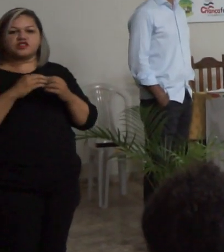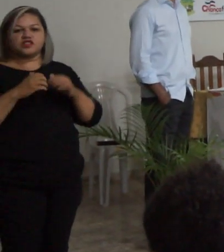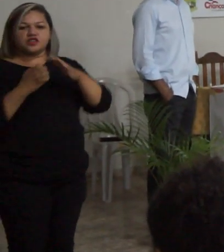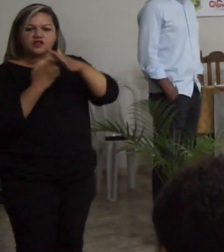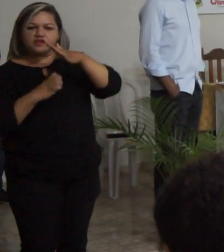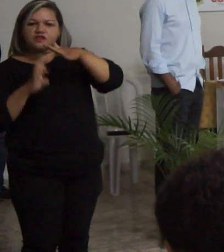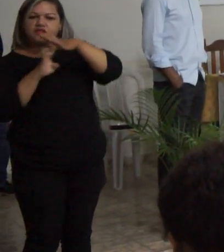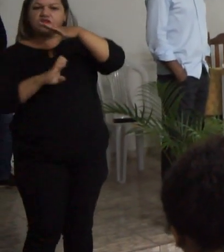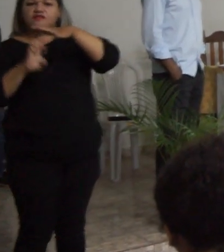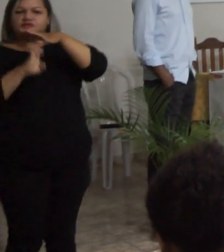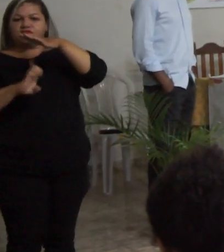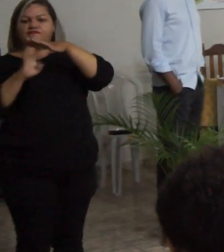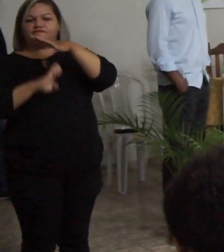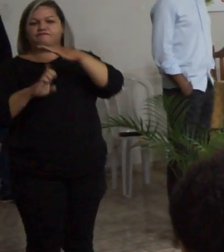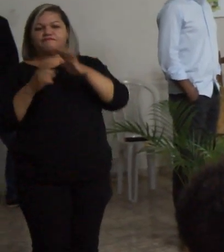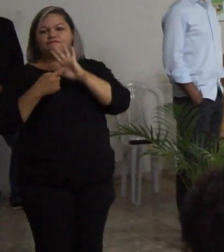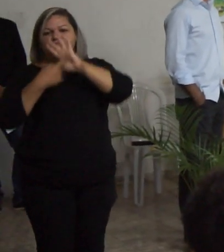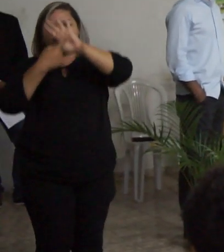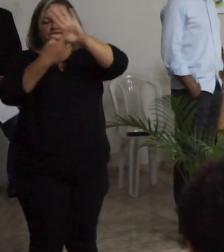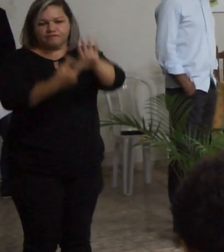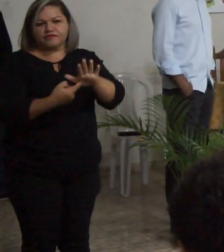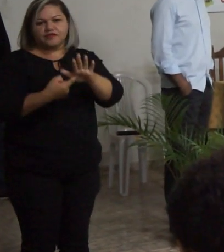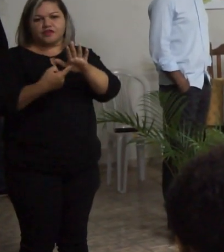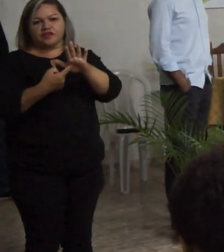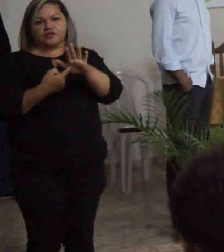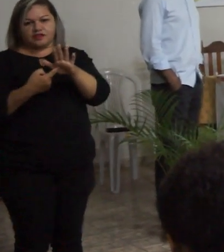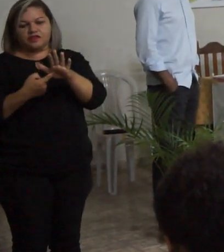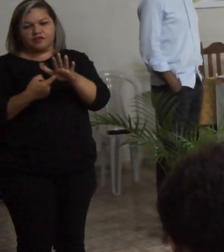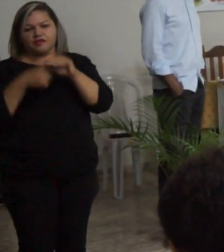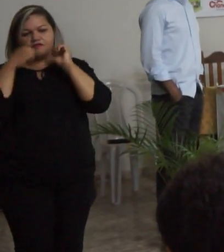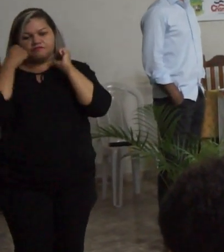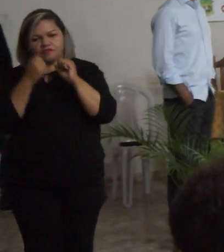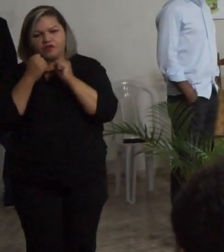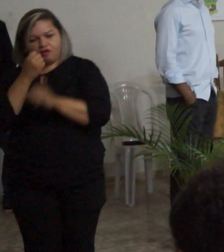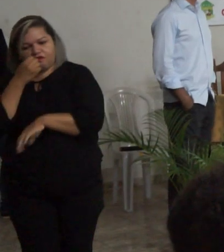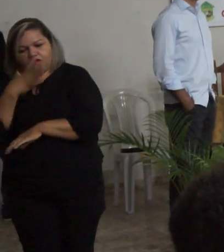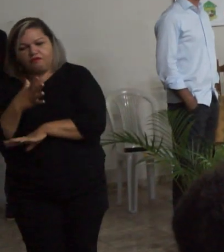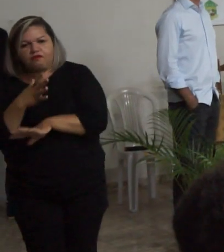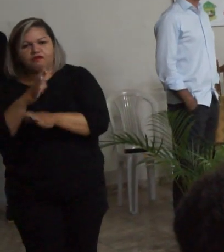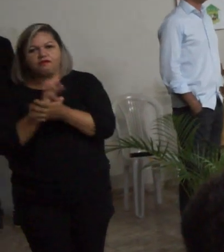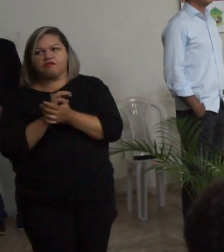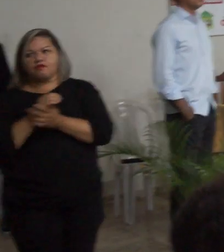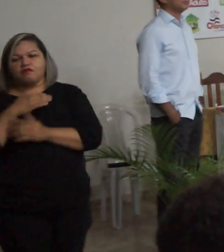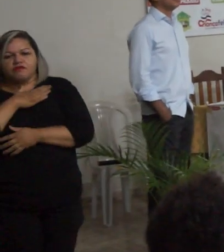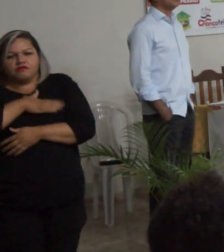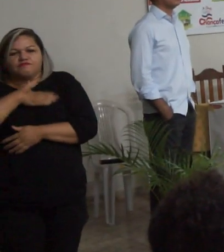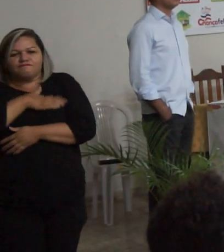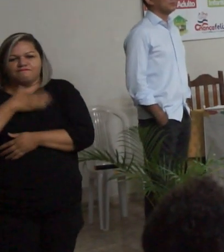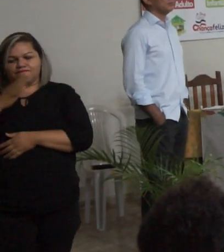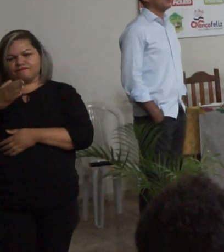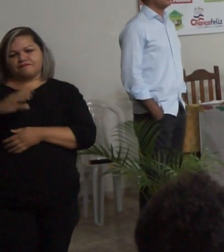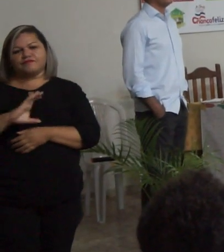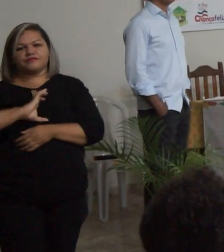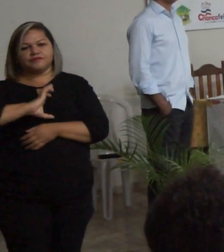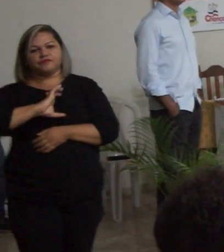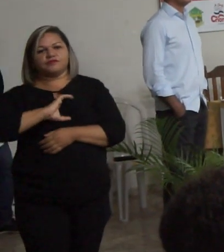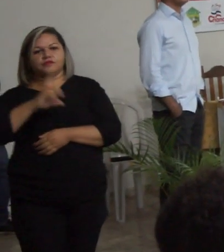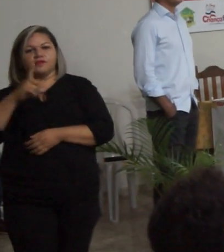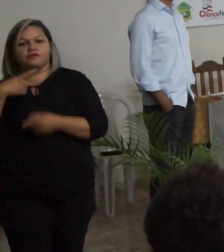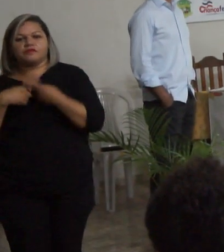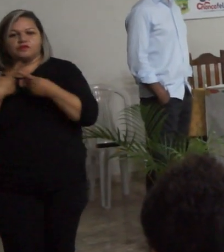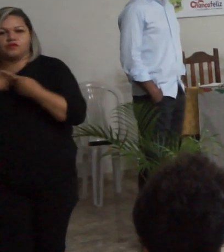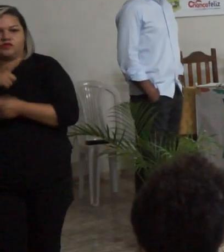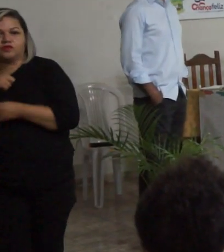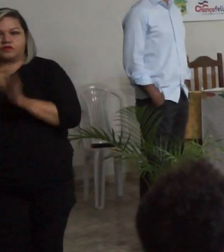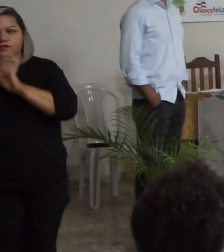para trazer, a gente precisa mostrar o lado positivo, o lado bom, o lado gostoso da cidade de Caxias, porque tem muito para se